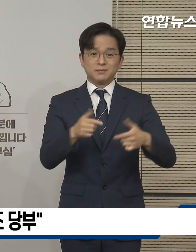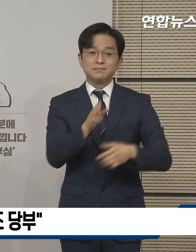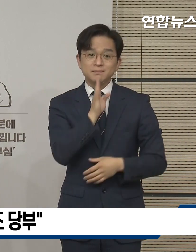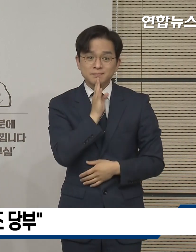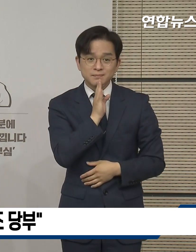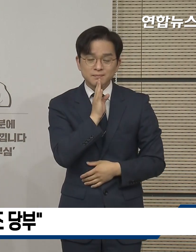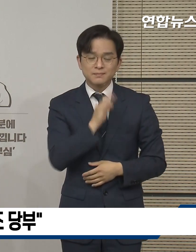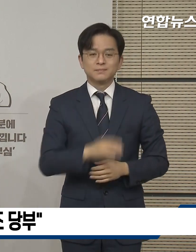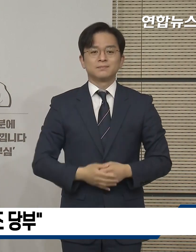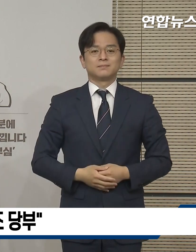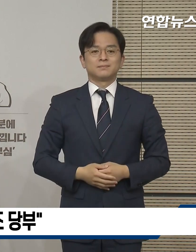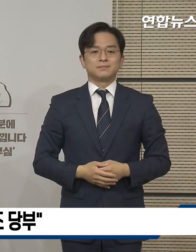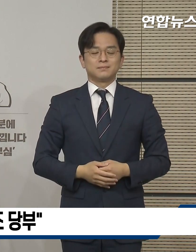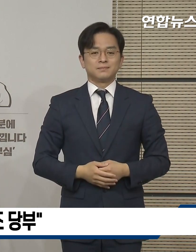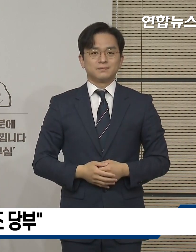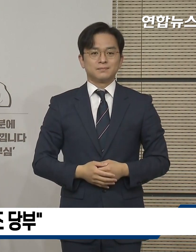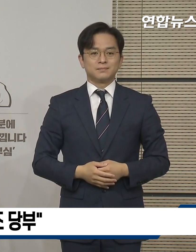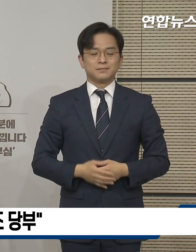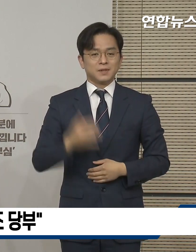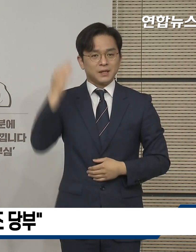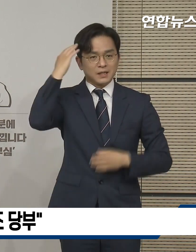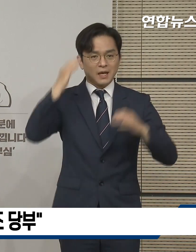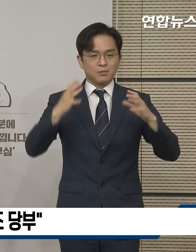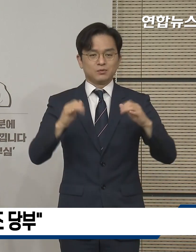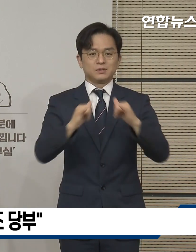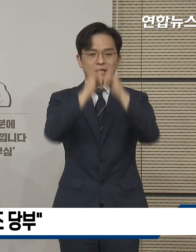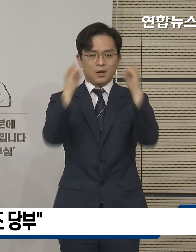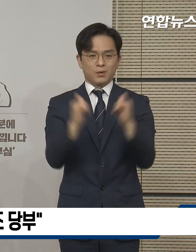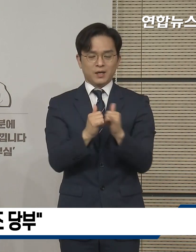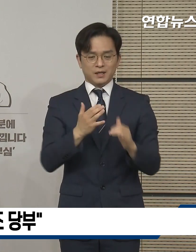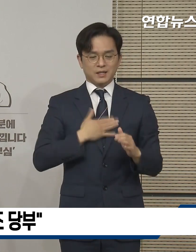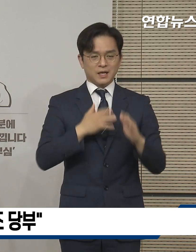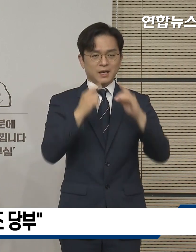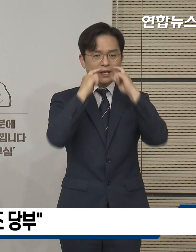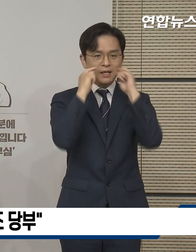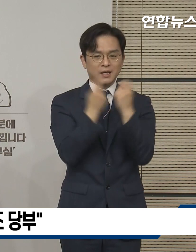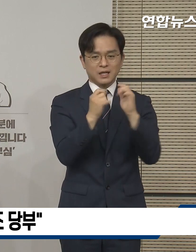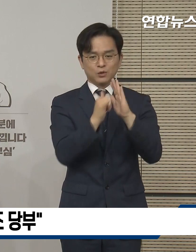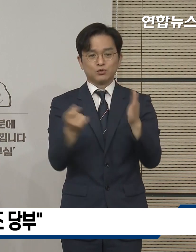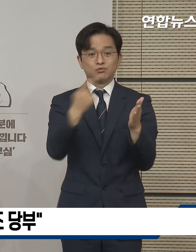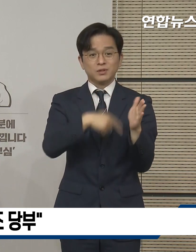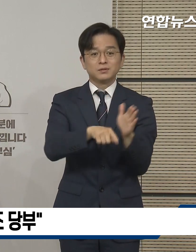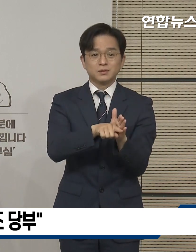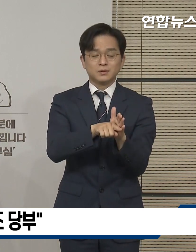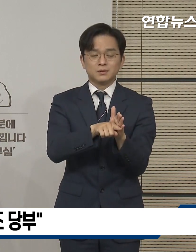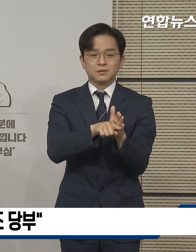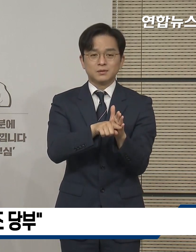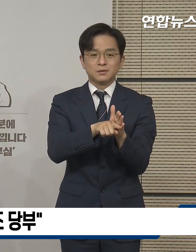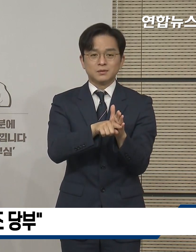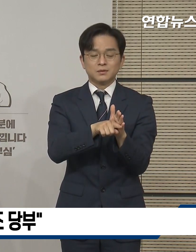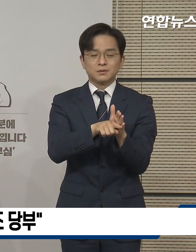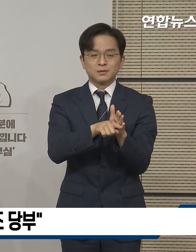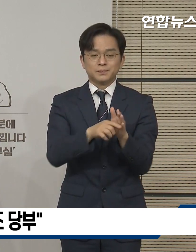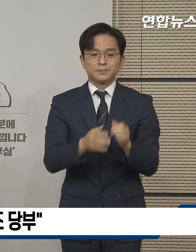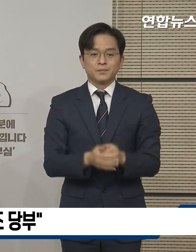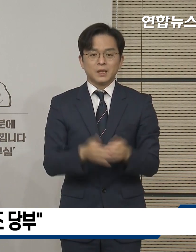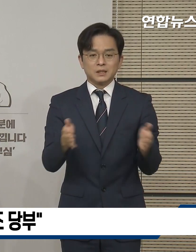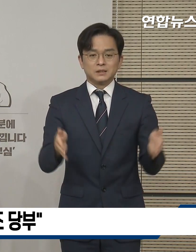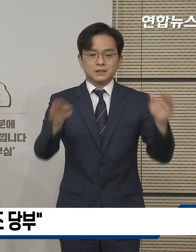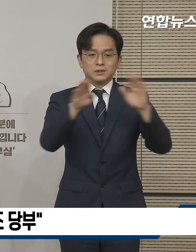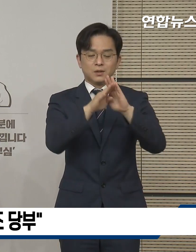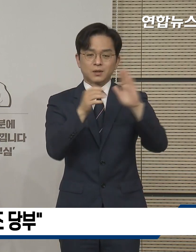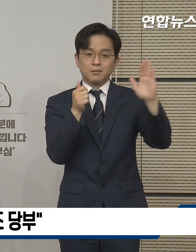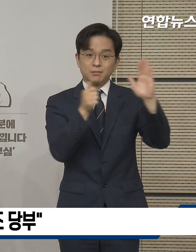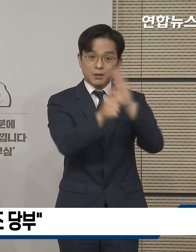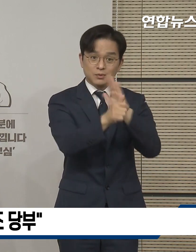것입니다. 우리 공동체를 위해 다중 이용 시설과 소모임, 어떠한 생활 공간에서도 일상생활 속 방역